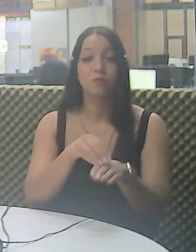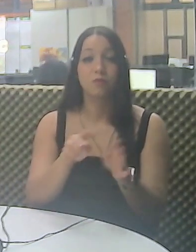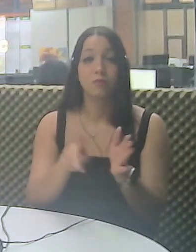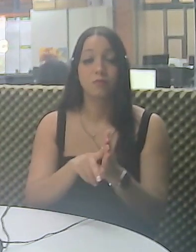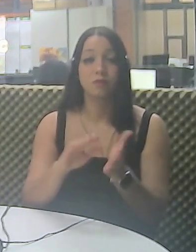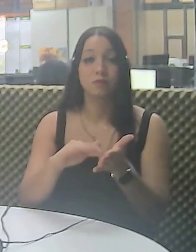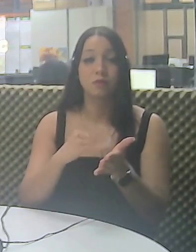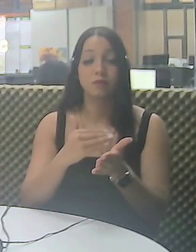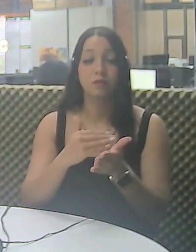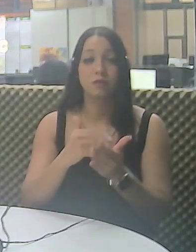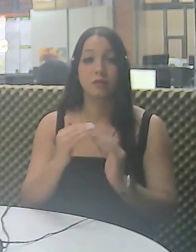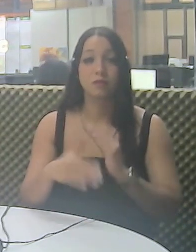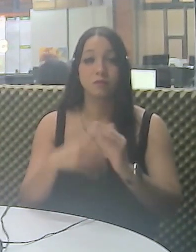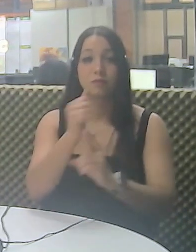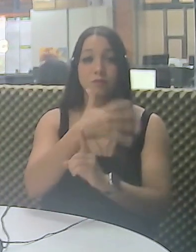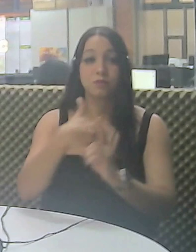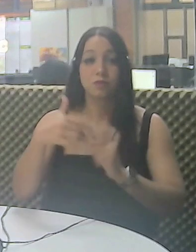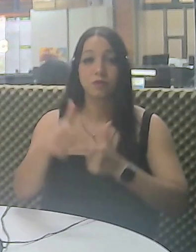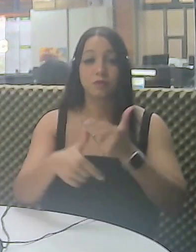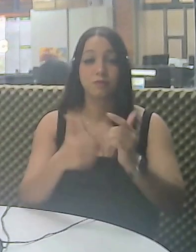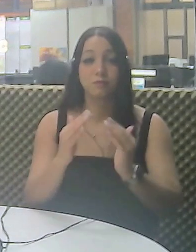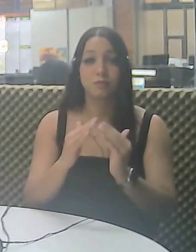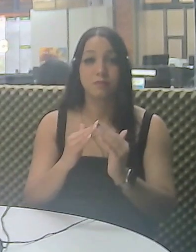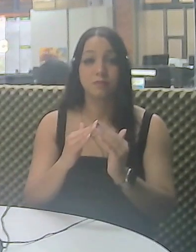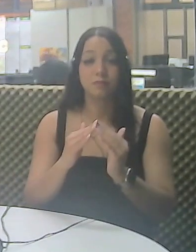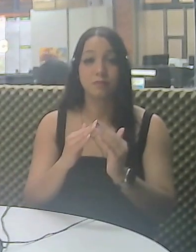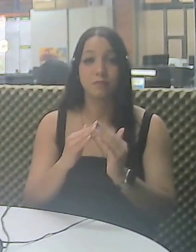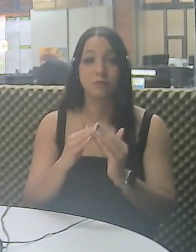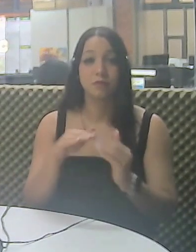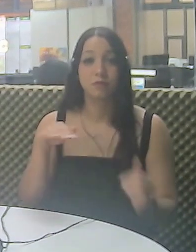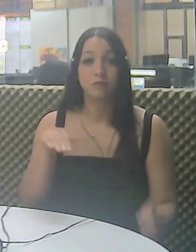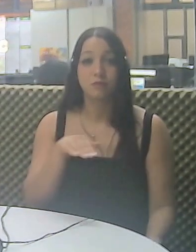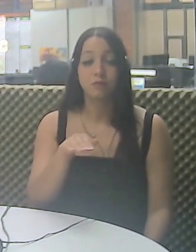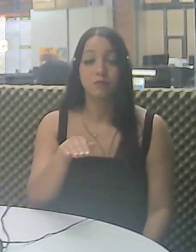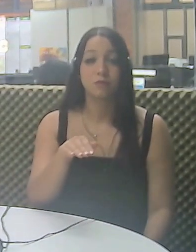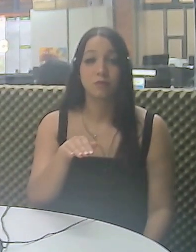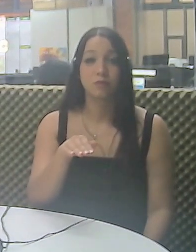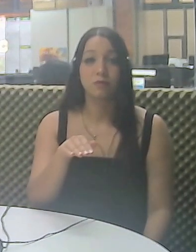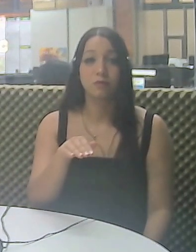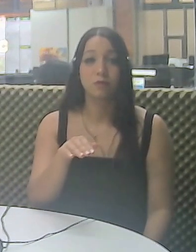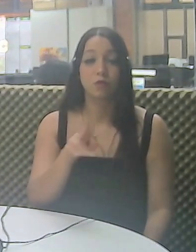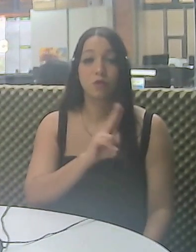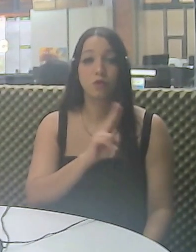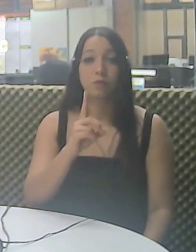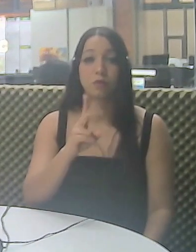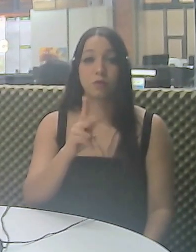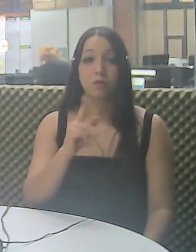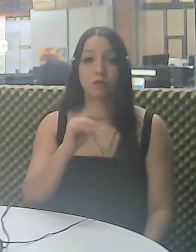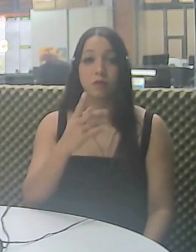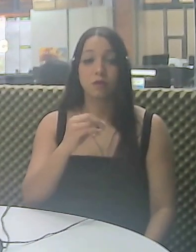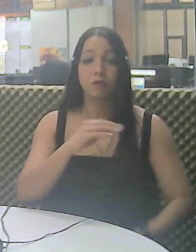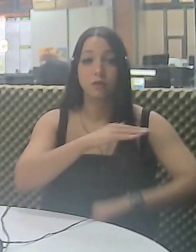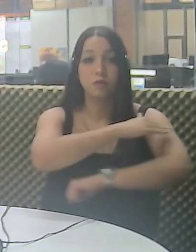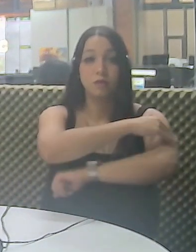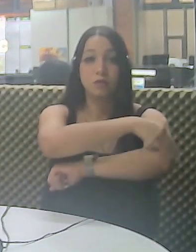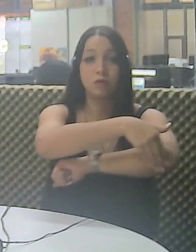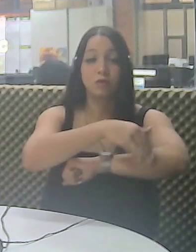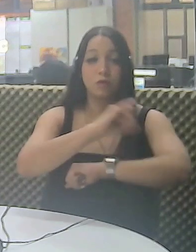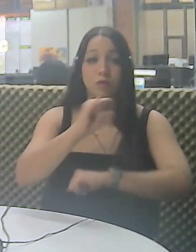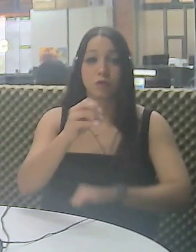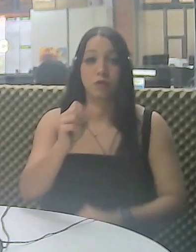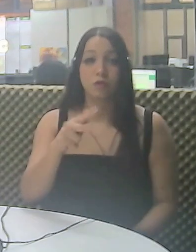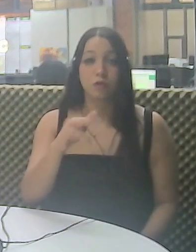Desenvolvimento Social, Trabalho e Habitação ficará estacionado na Avenida do Pinho, esquina com a Rua Joaquim Leal de